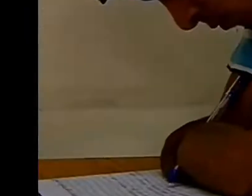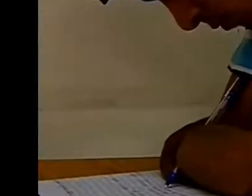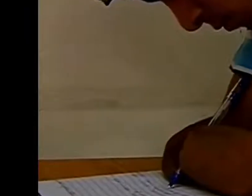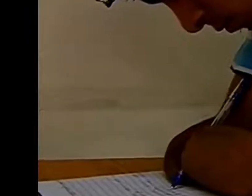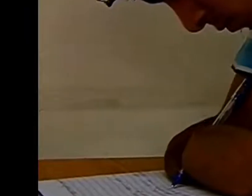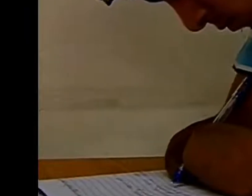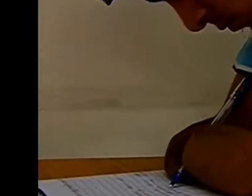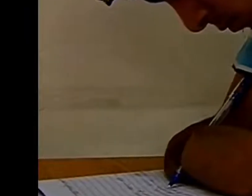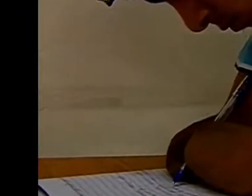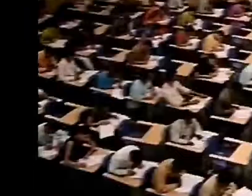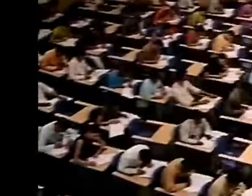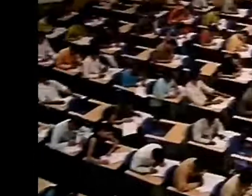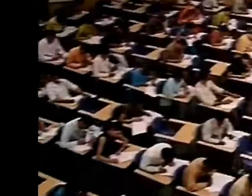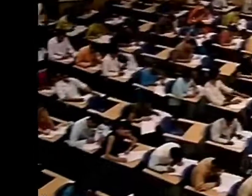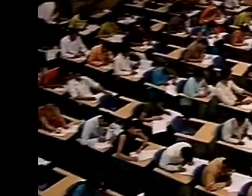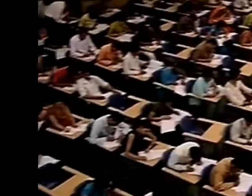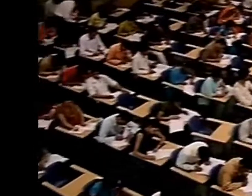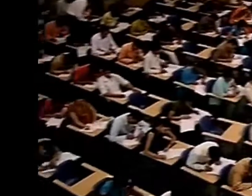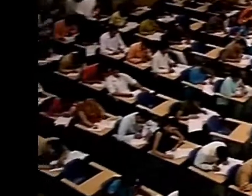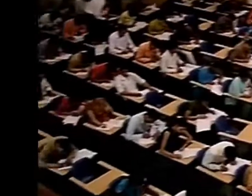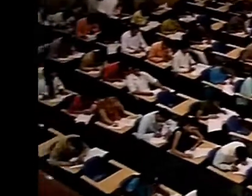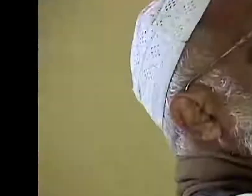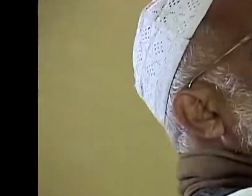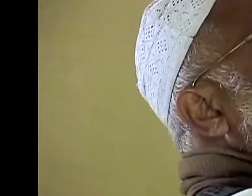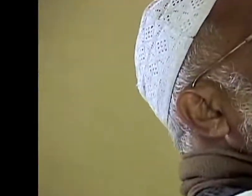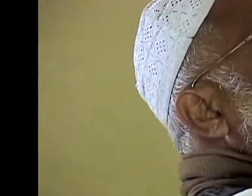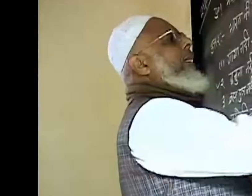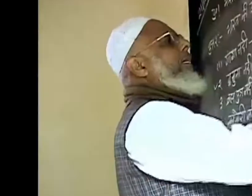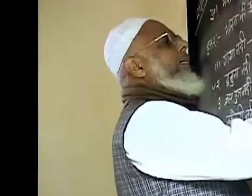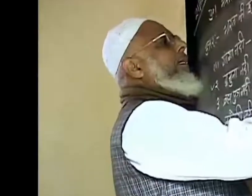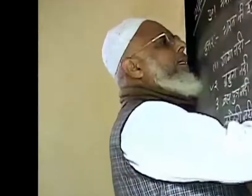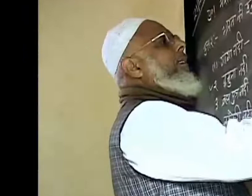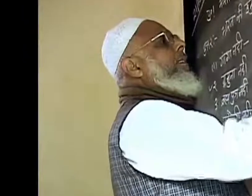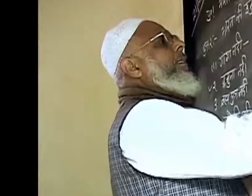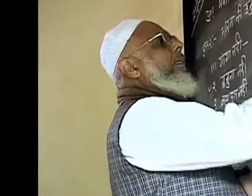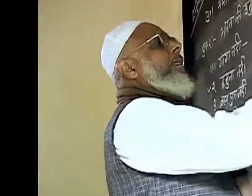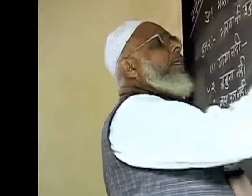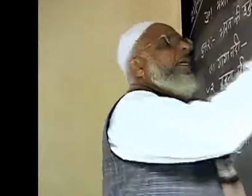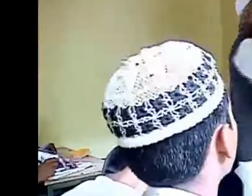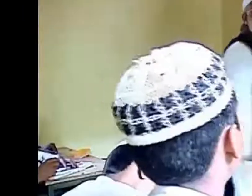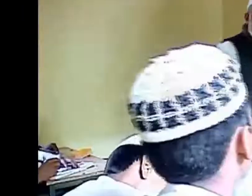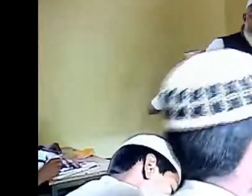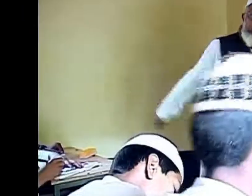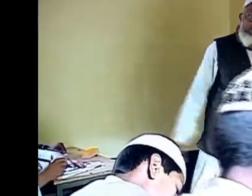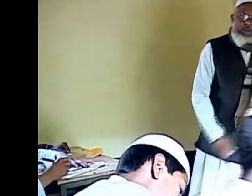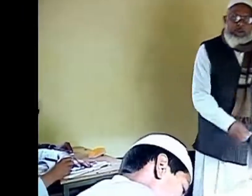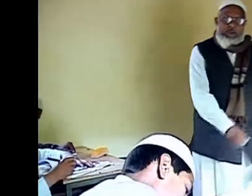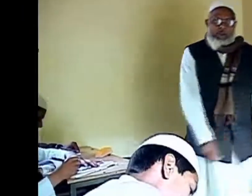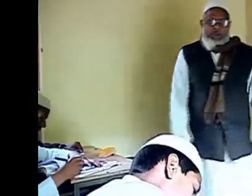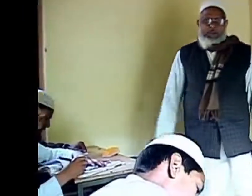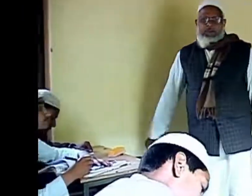परीक्षा का अवसर एक बार ही क्यों मिलता,